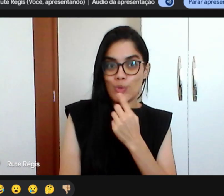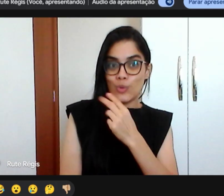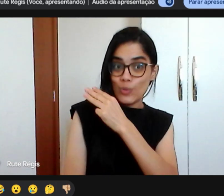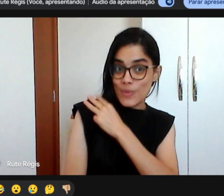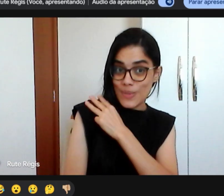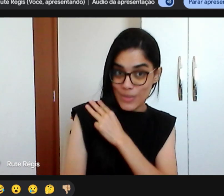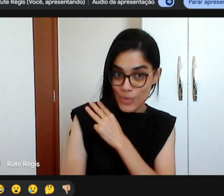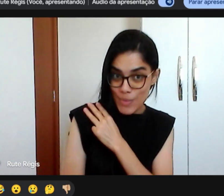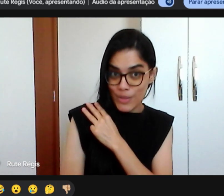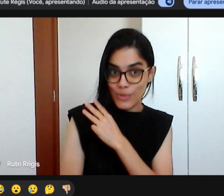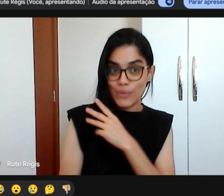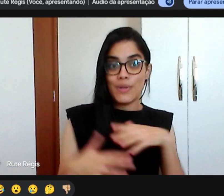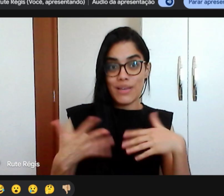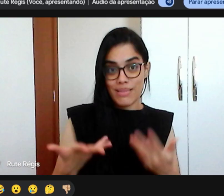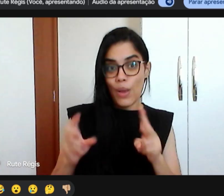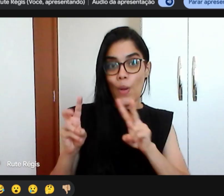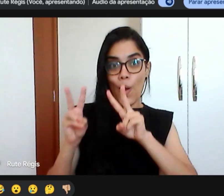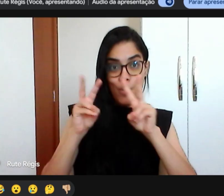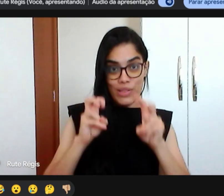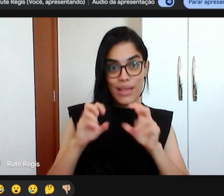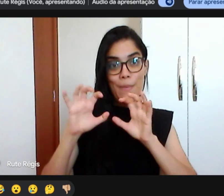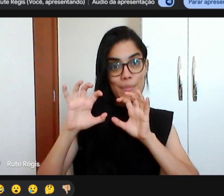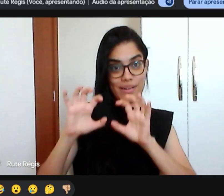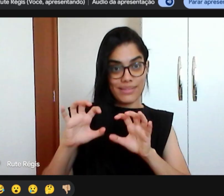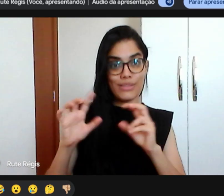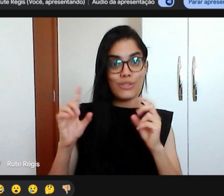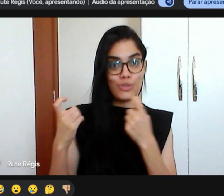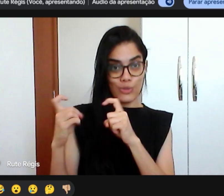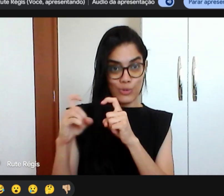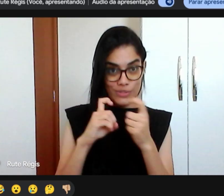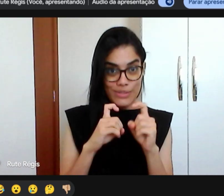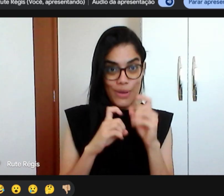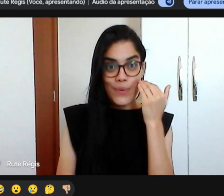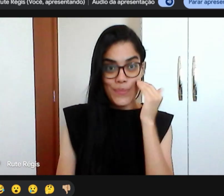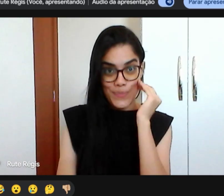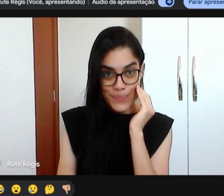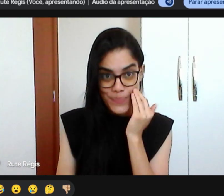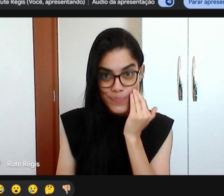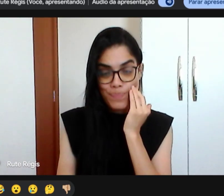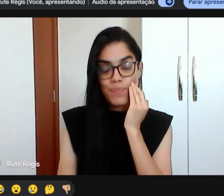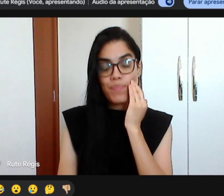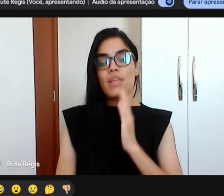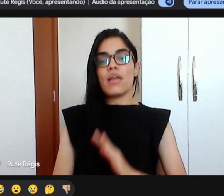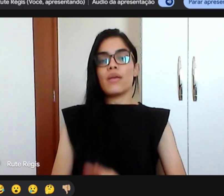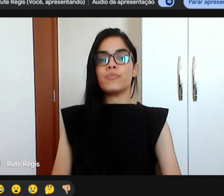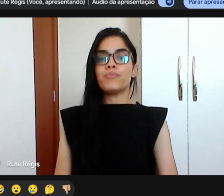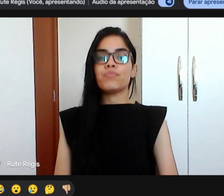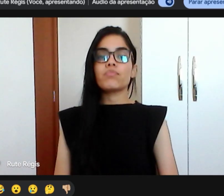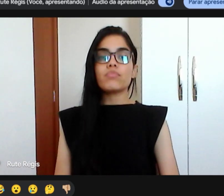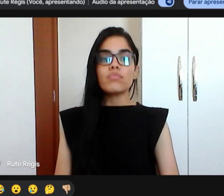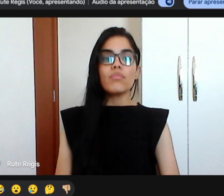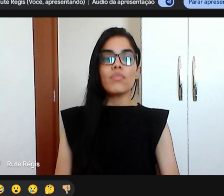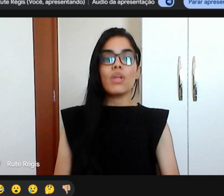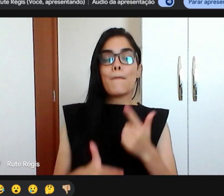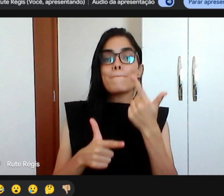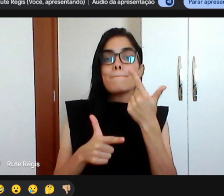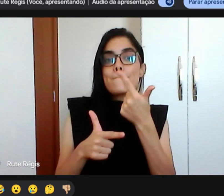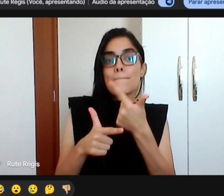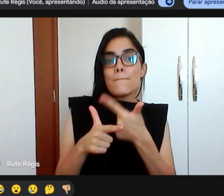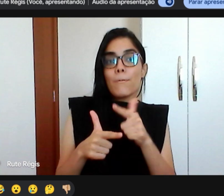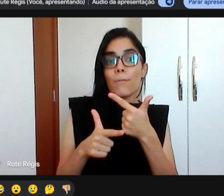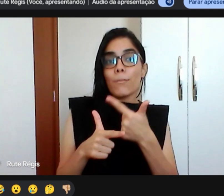com alunos surdos no ensino médio. Então, isso é um tema a ser discutido, entende?